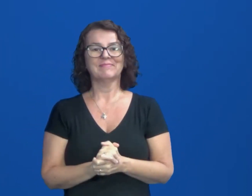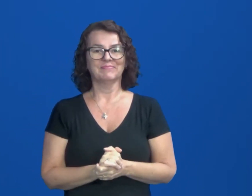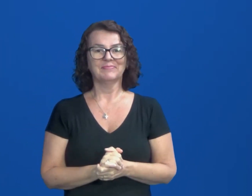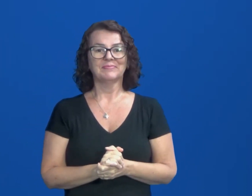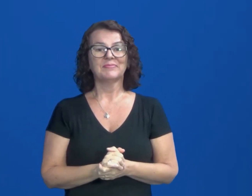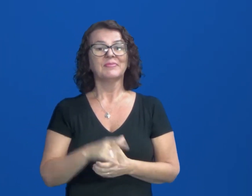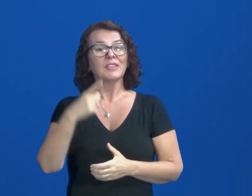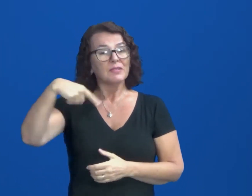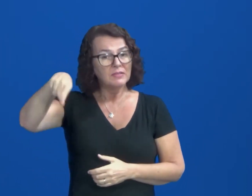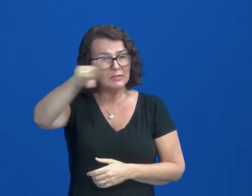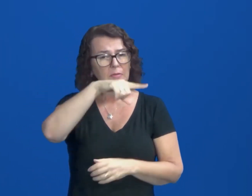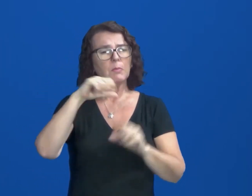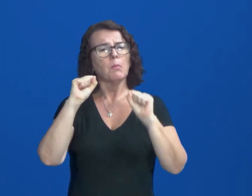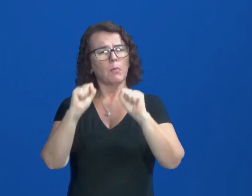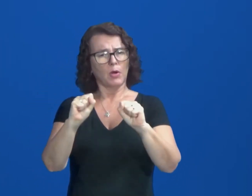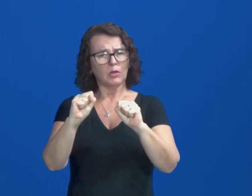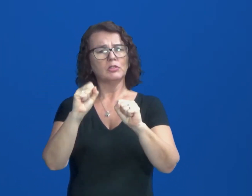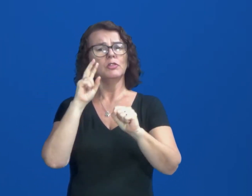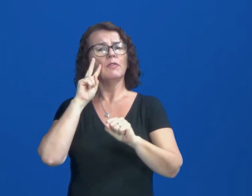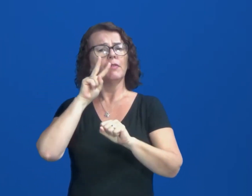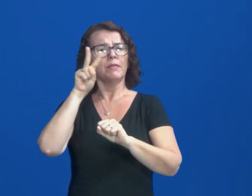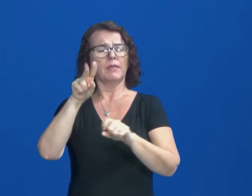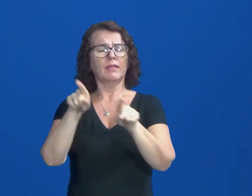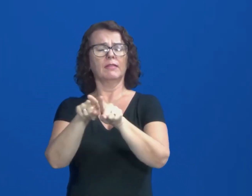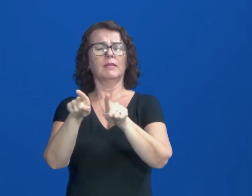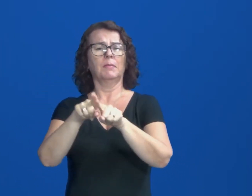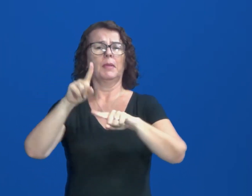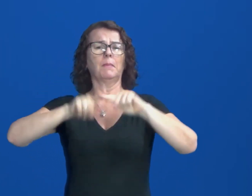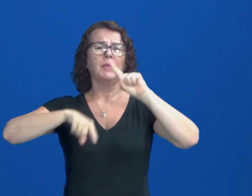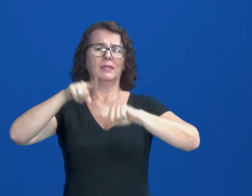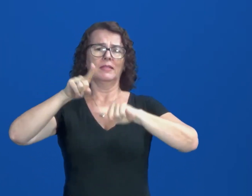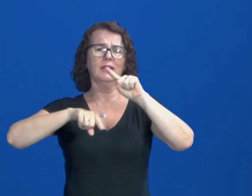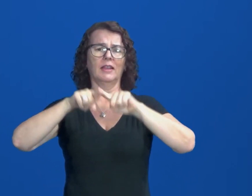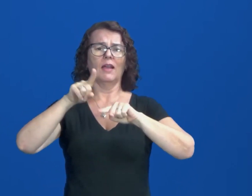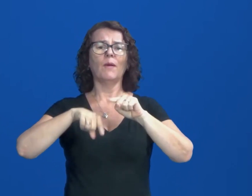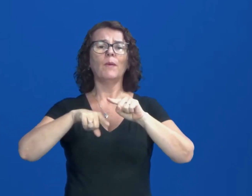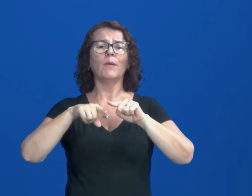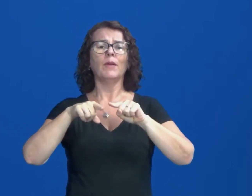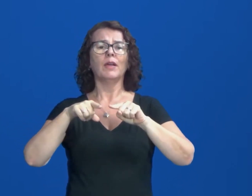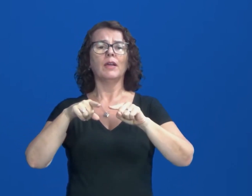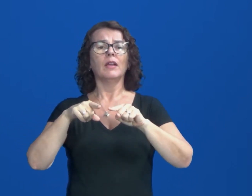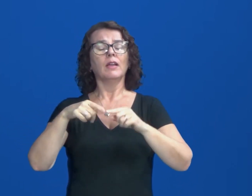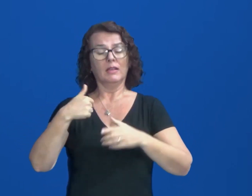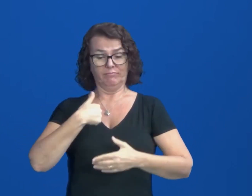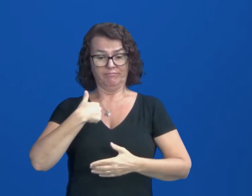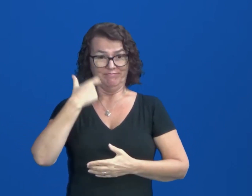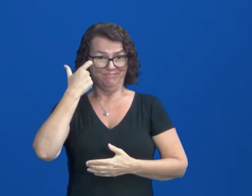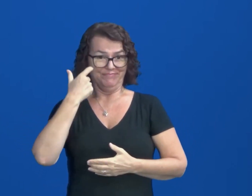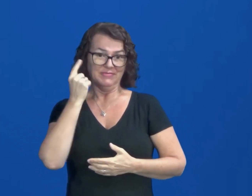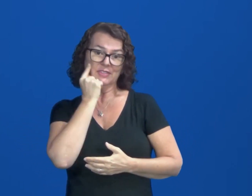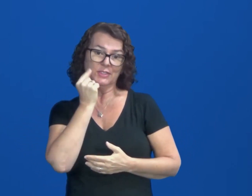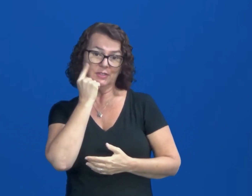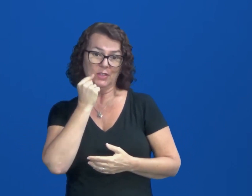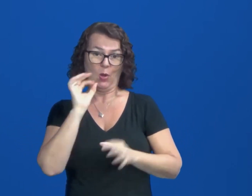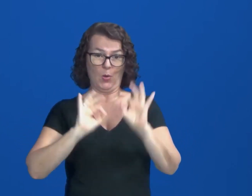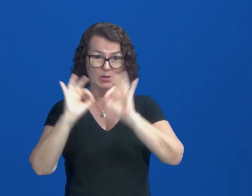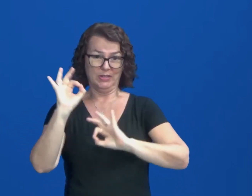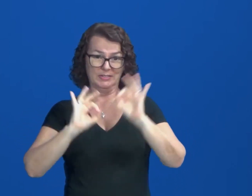podem ver também um material que eu, Ronice, organizei em 2021, Gramática